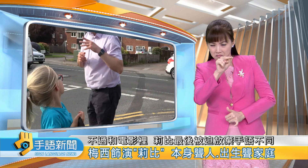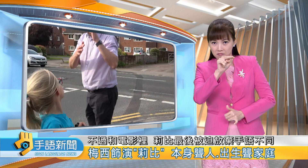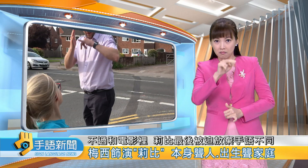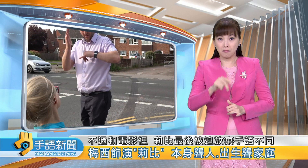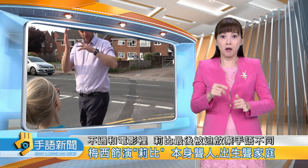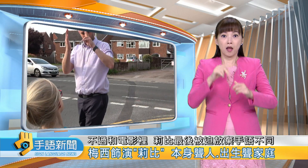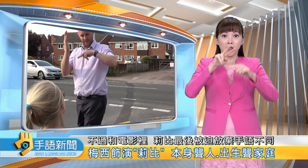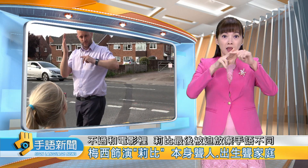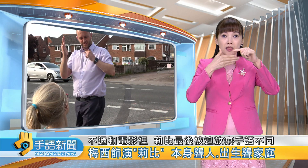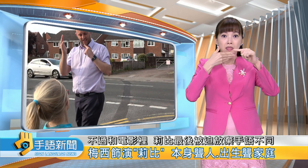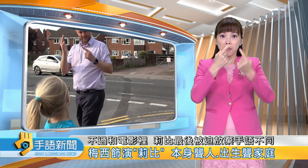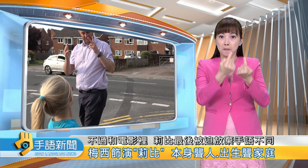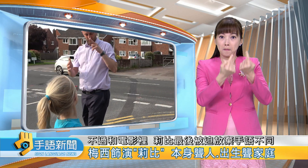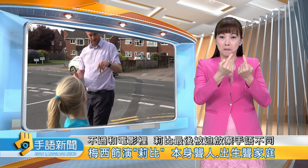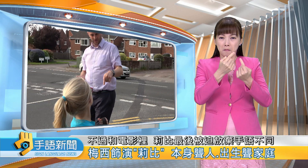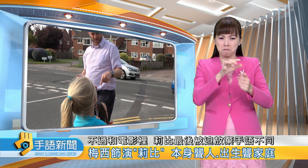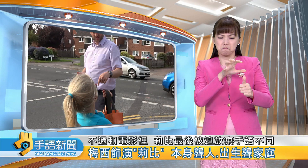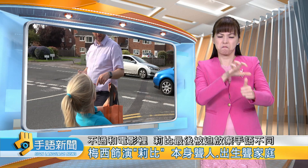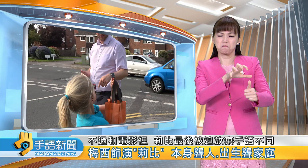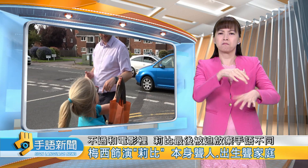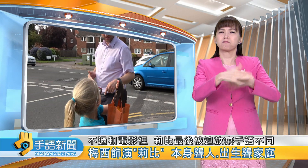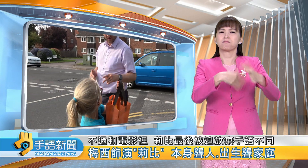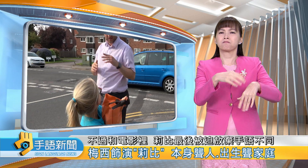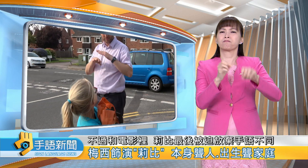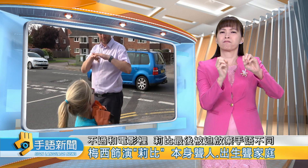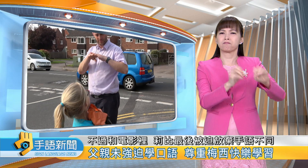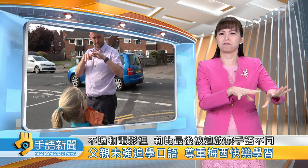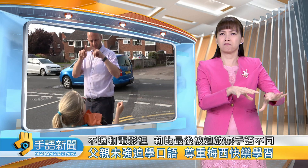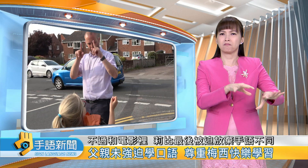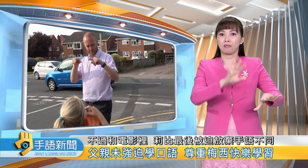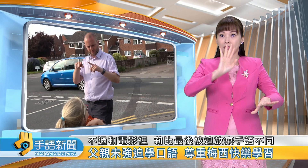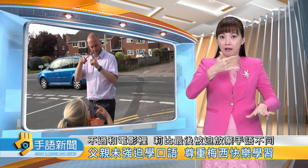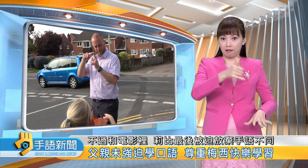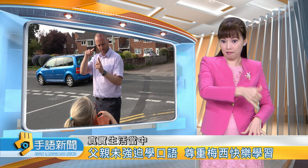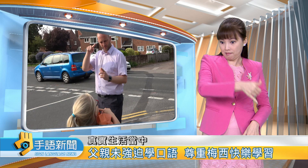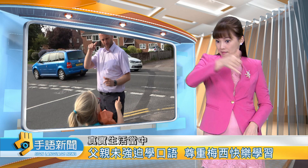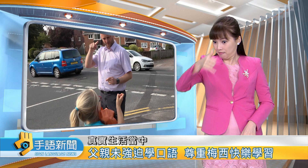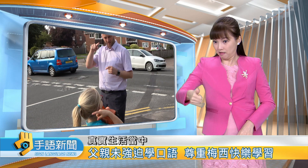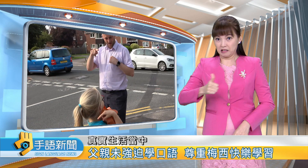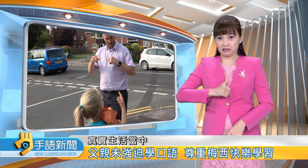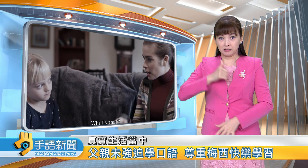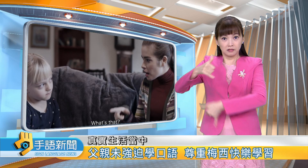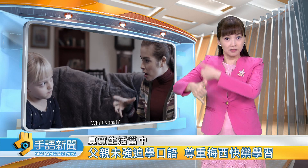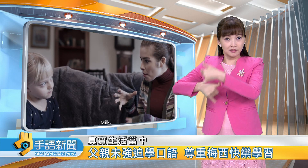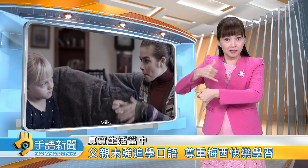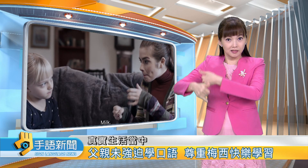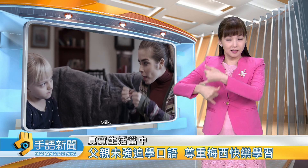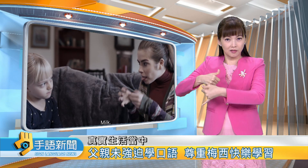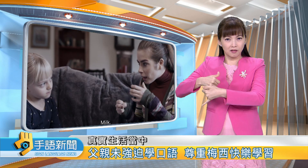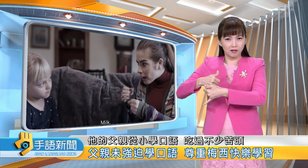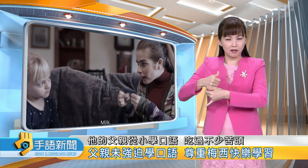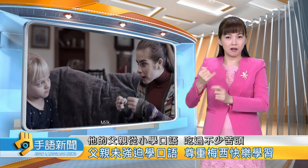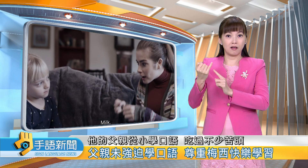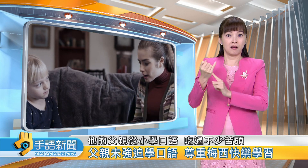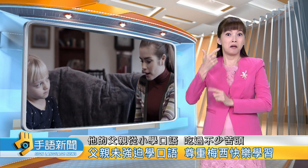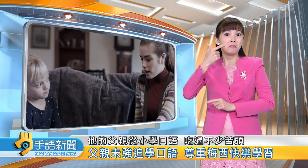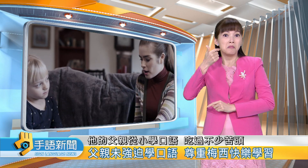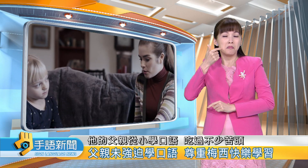里莉比最后被迫放弃手语不同，真实的生活当中，他的父亲从小学口